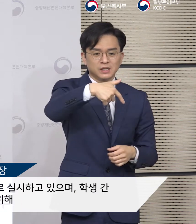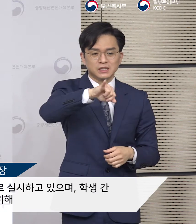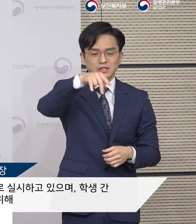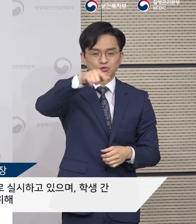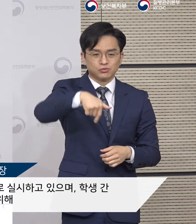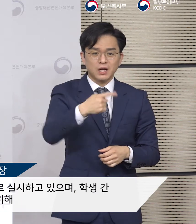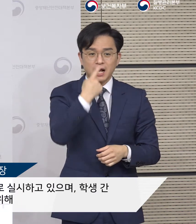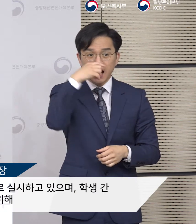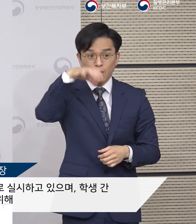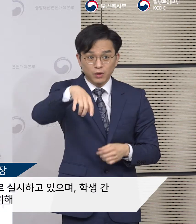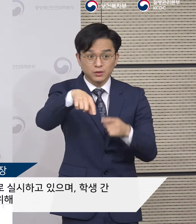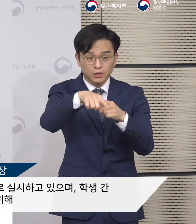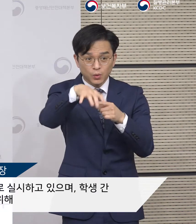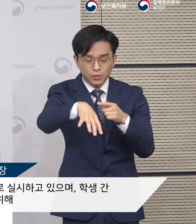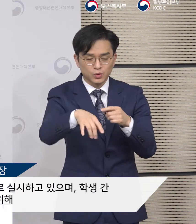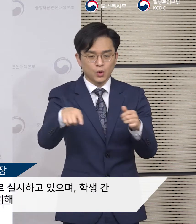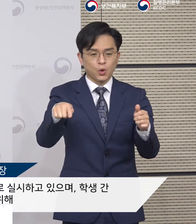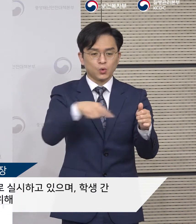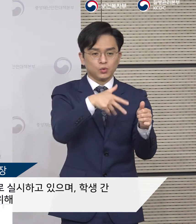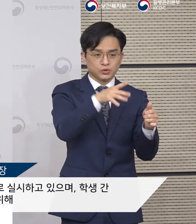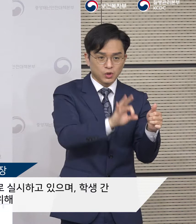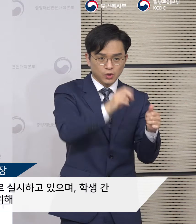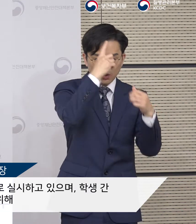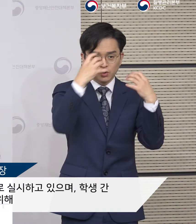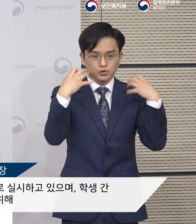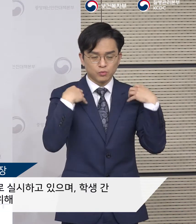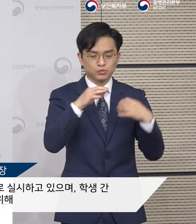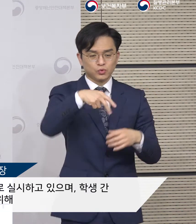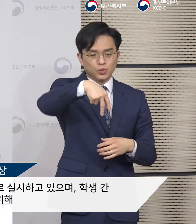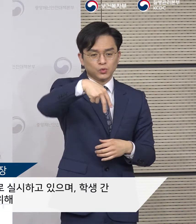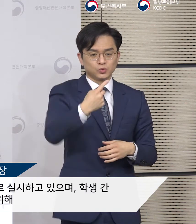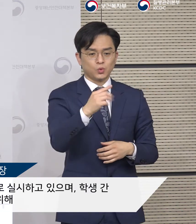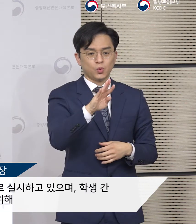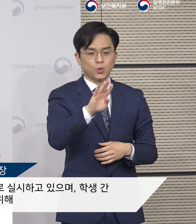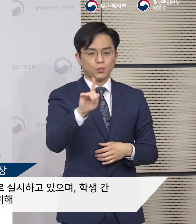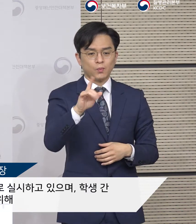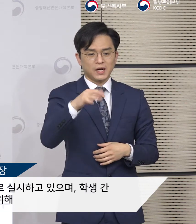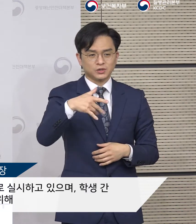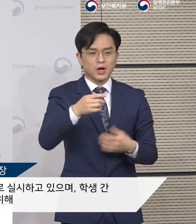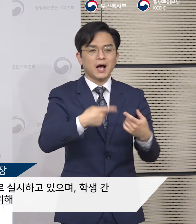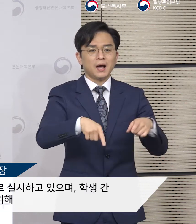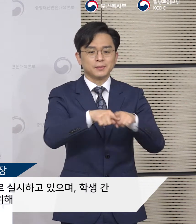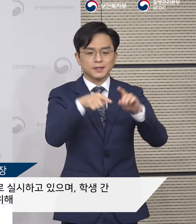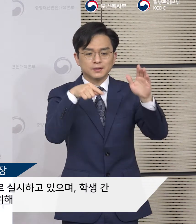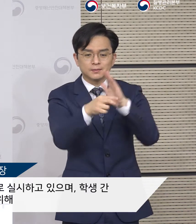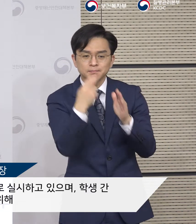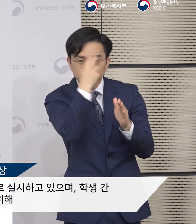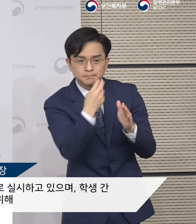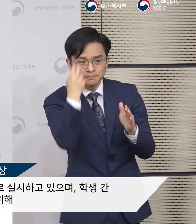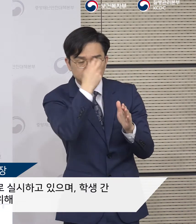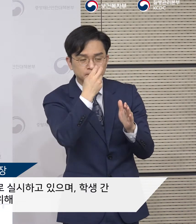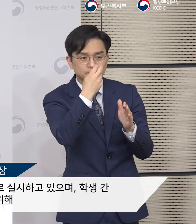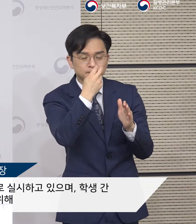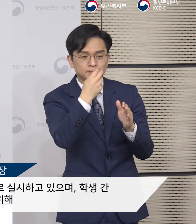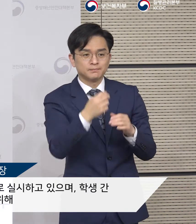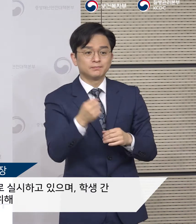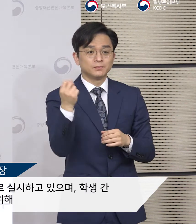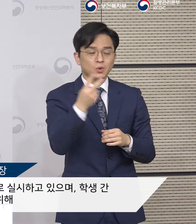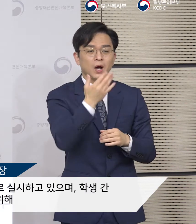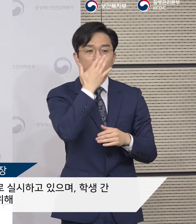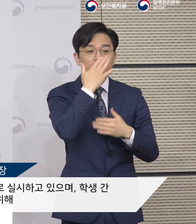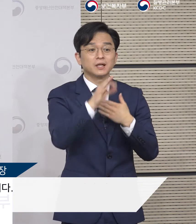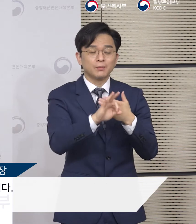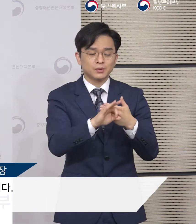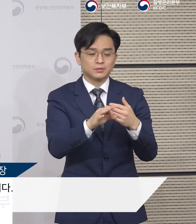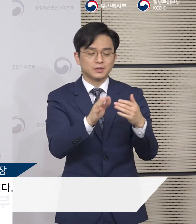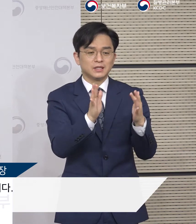교육청, 소방서와 함께 합동 점검을 지속적으로 실시하고 있으며 학생 간 접촉 최소화를 위한 원격 수업을